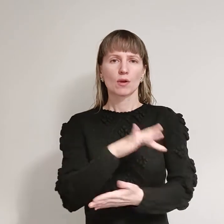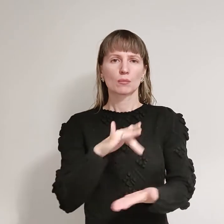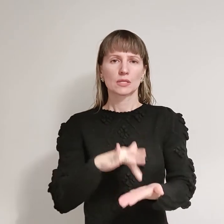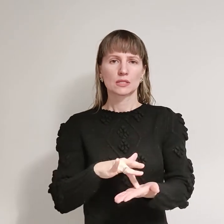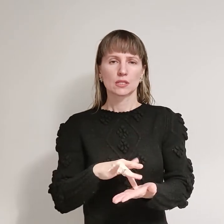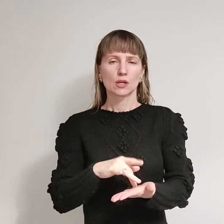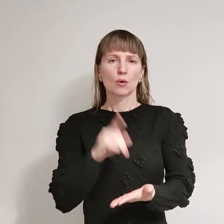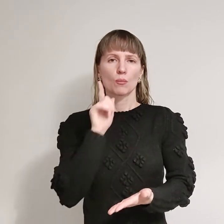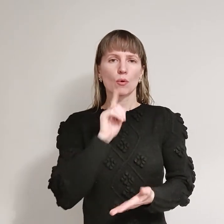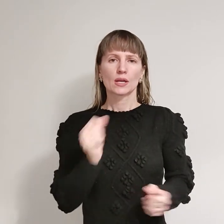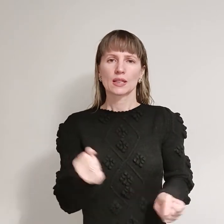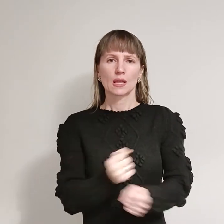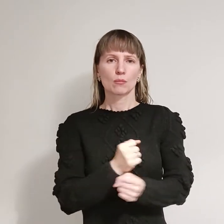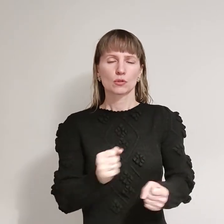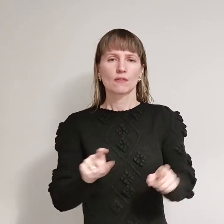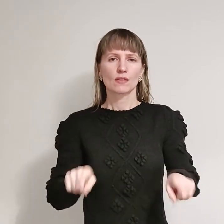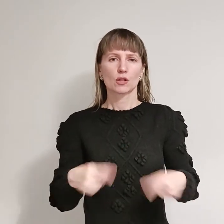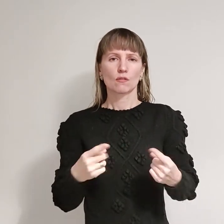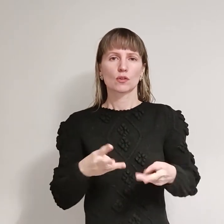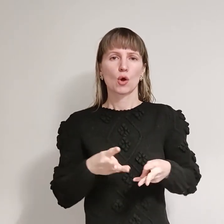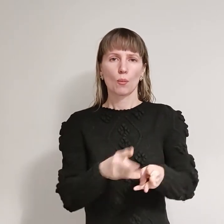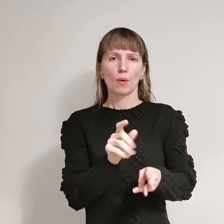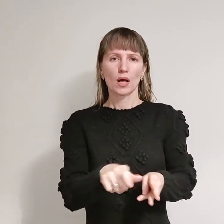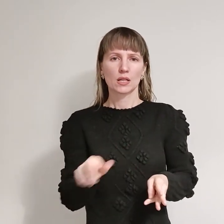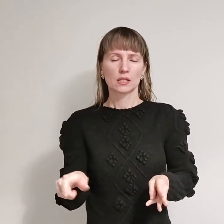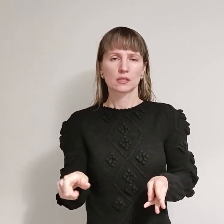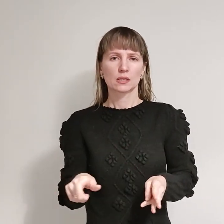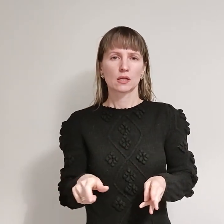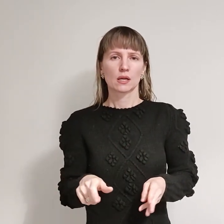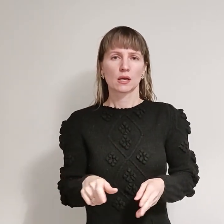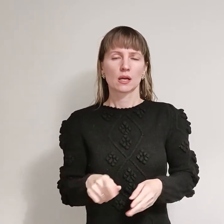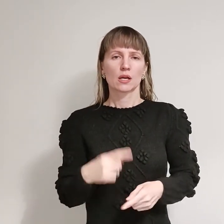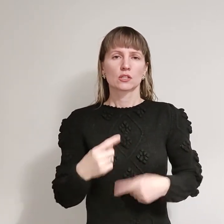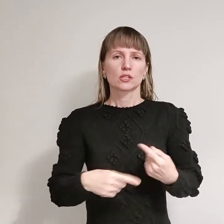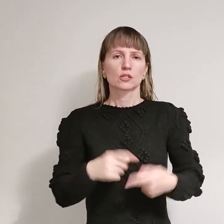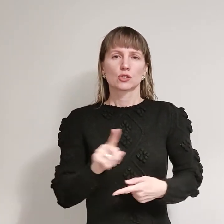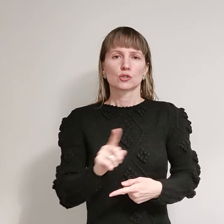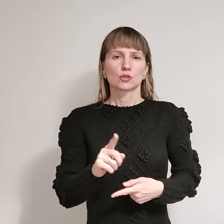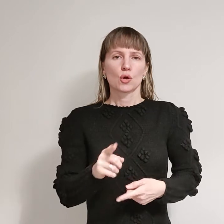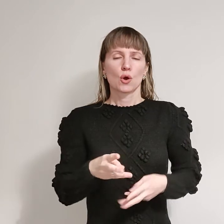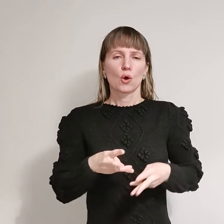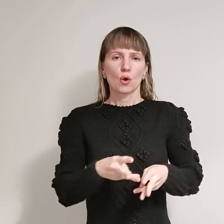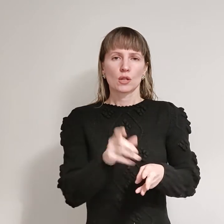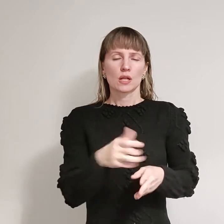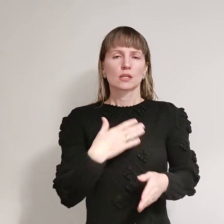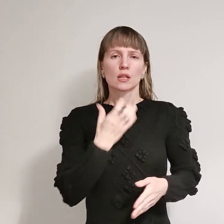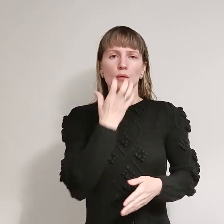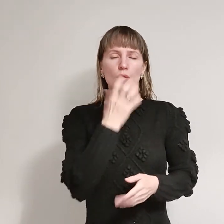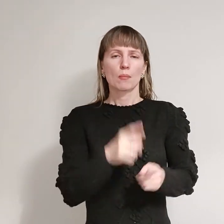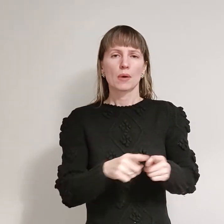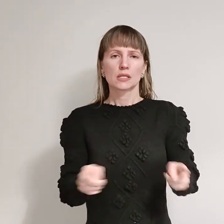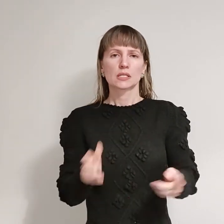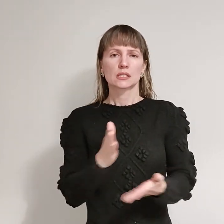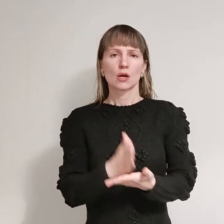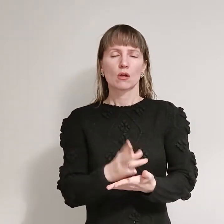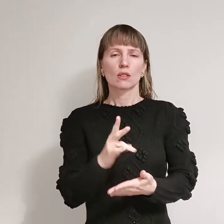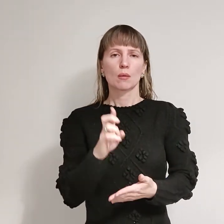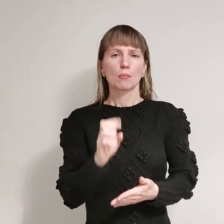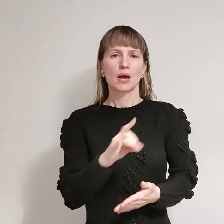поки неможливо відновити опалення. Через те, що котельня нашої теплової мережі знаходиться на базі військової